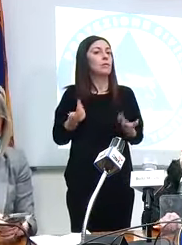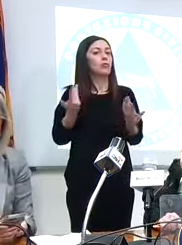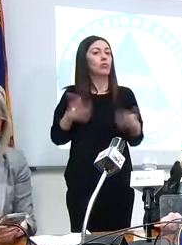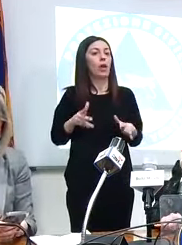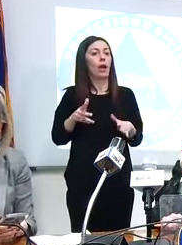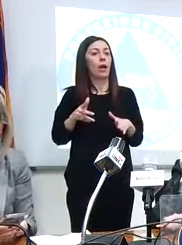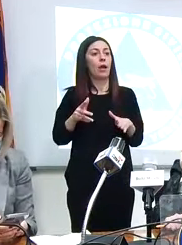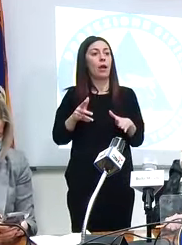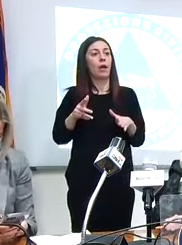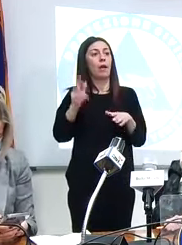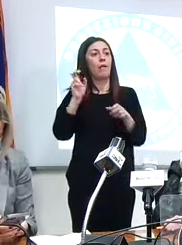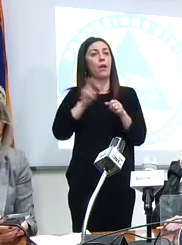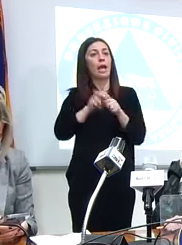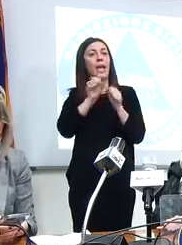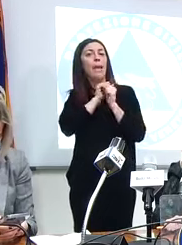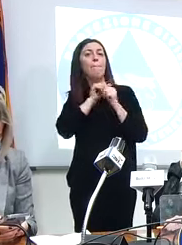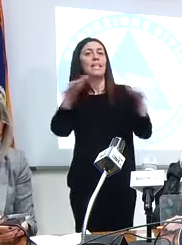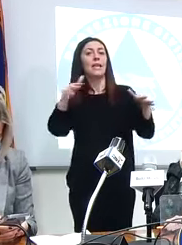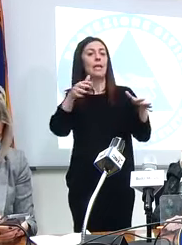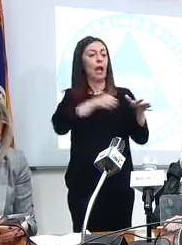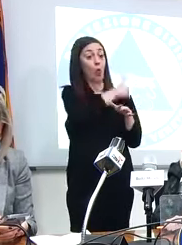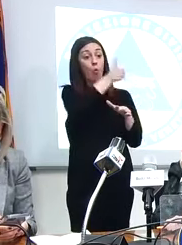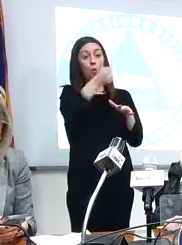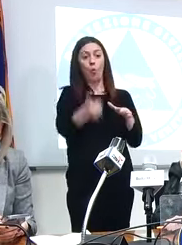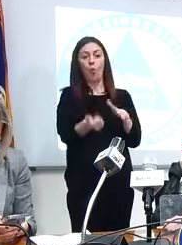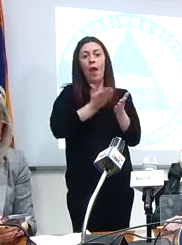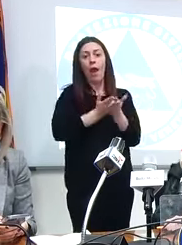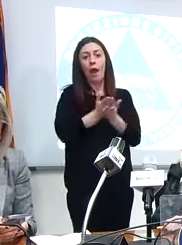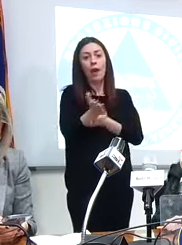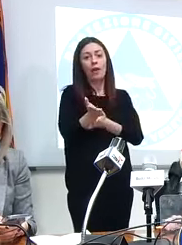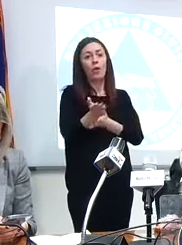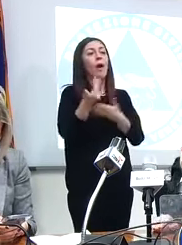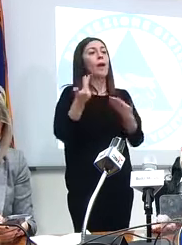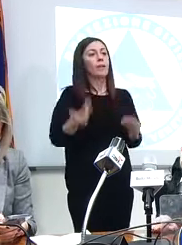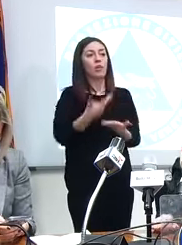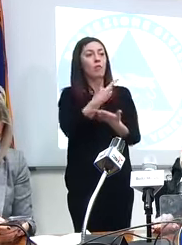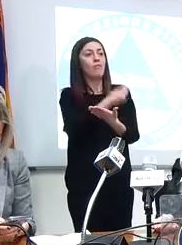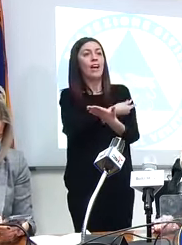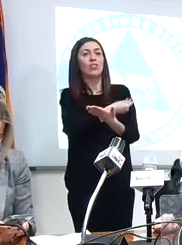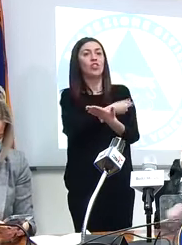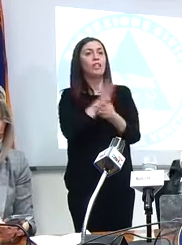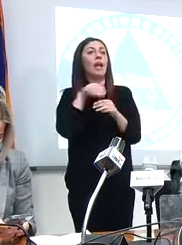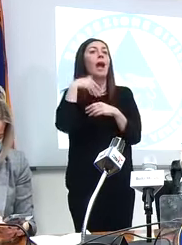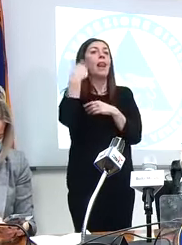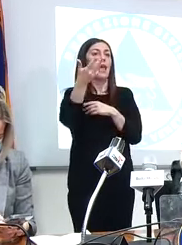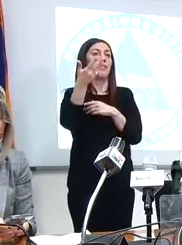oggi i vaccini noi li guardiamo dall'estero, ci arrivano dall'estero.